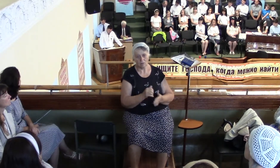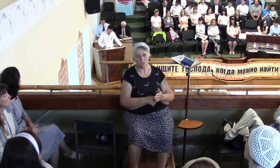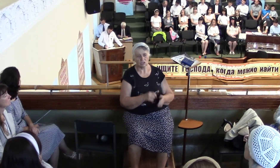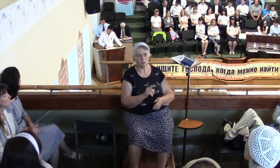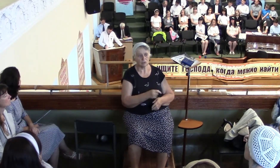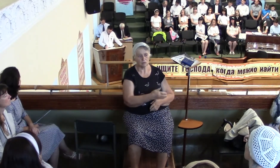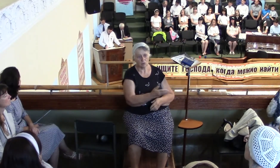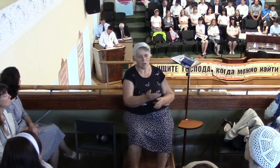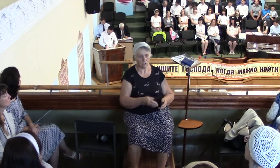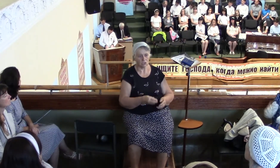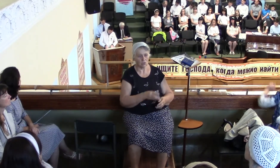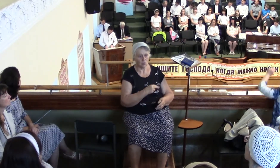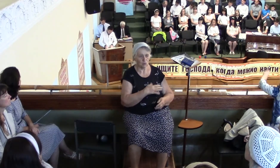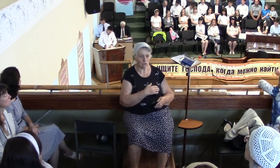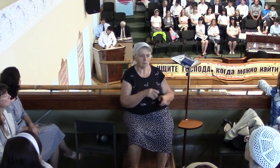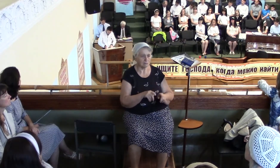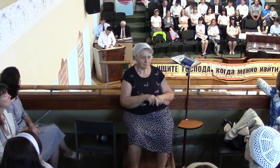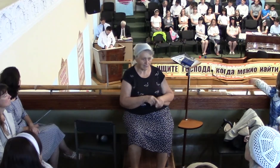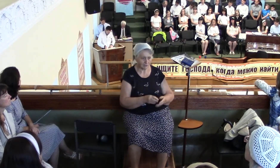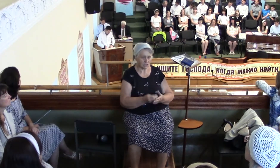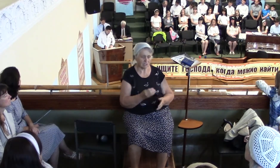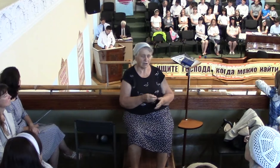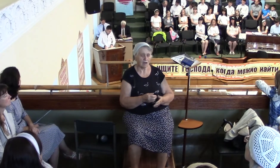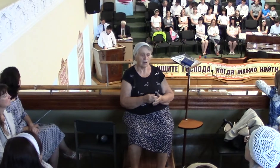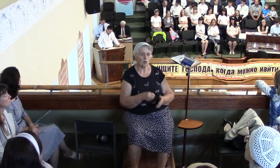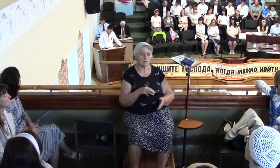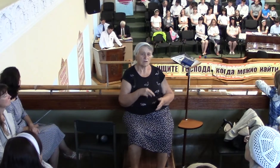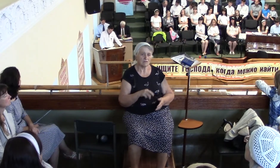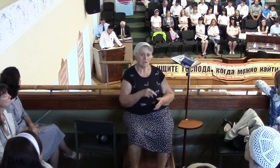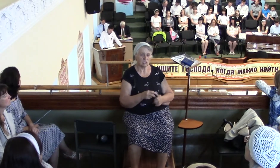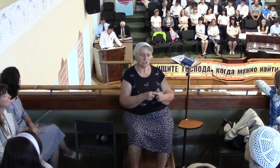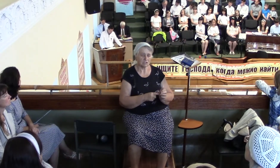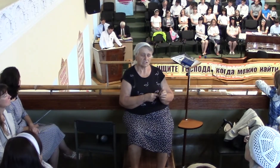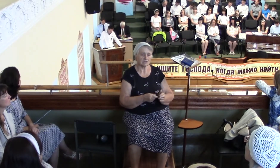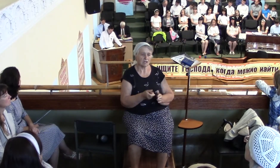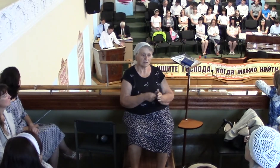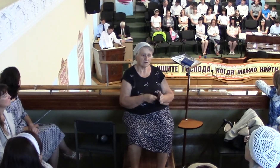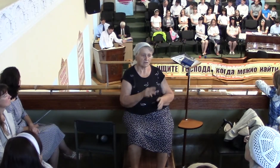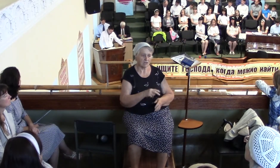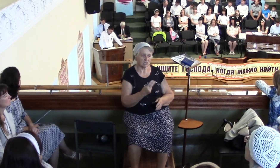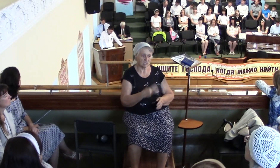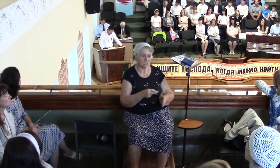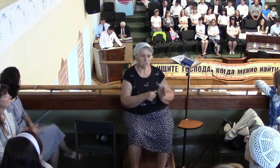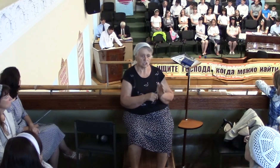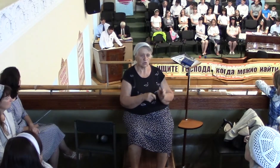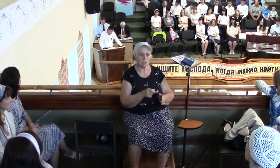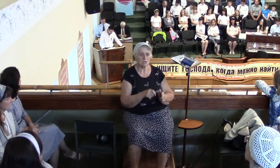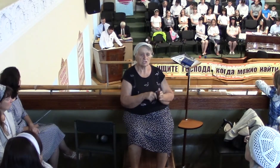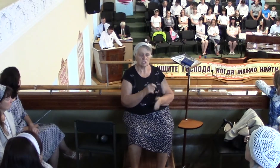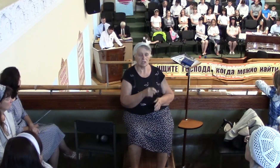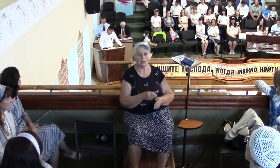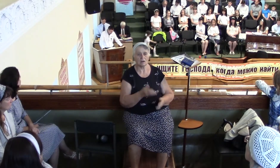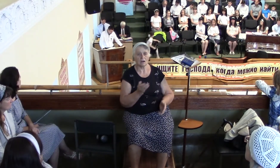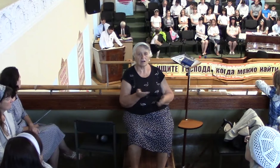души настолько ценны. Евангелие от Матфея, 16 глава, 26 стих. «Какая польза человеку, если